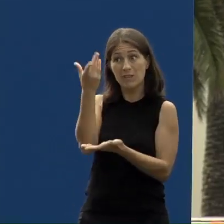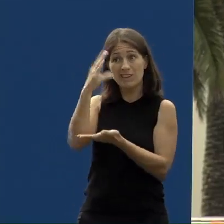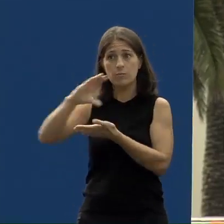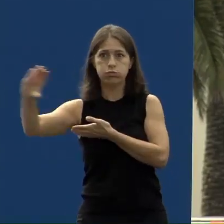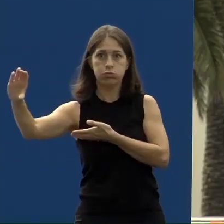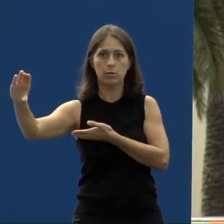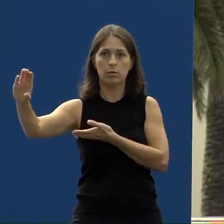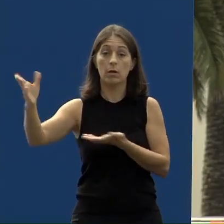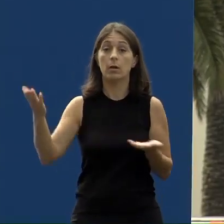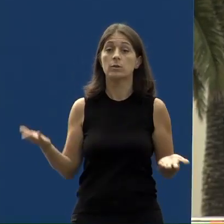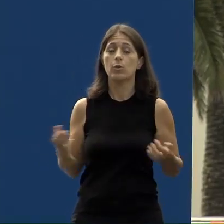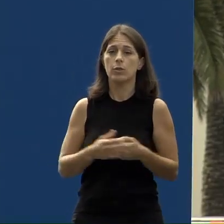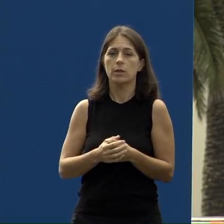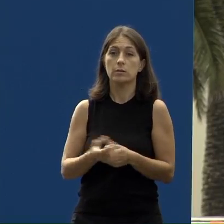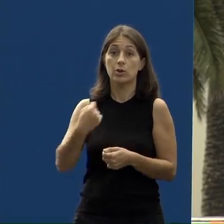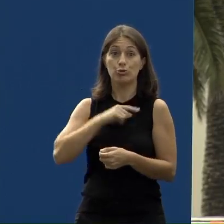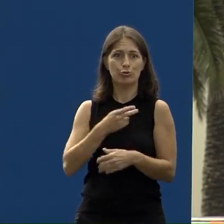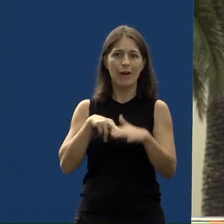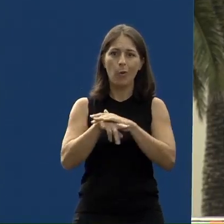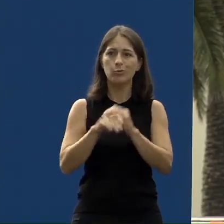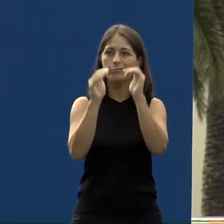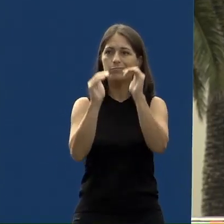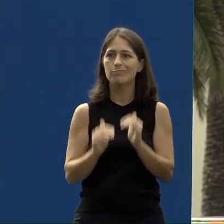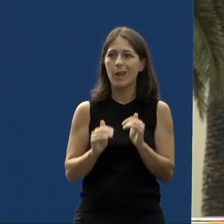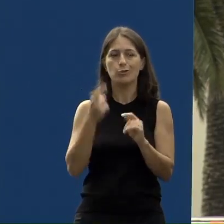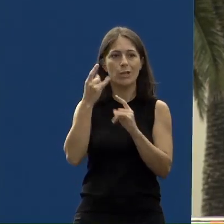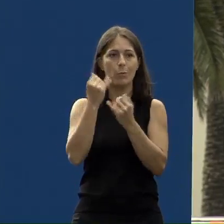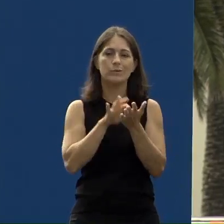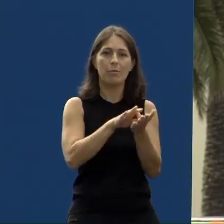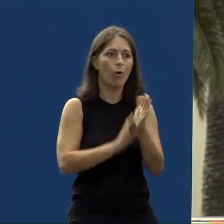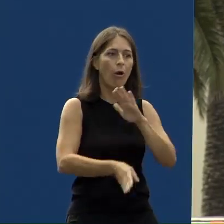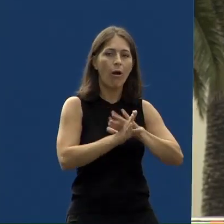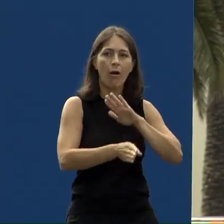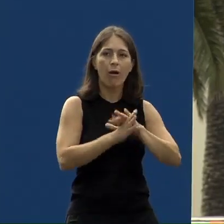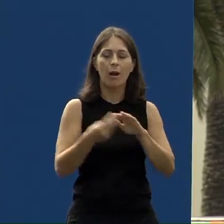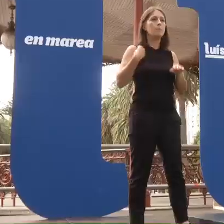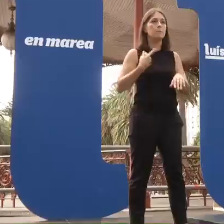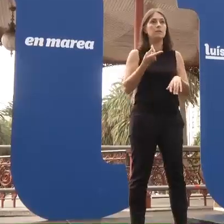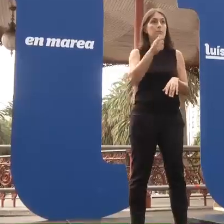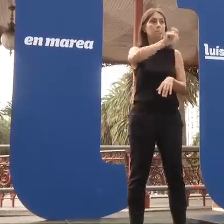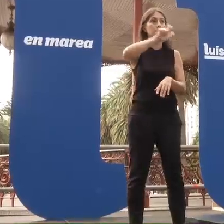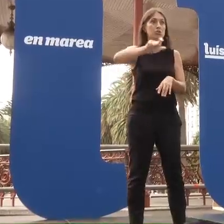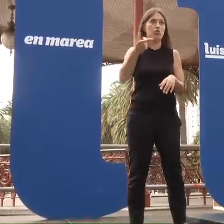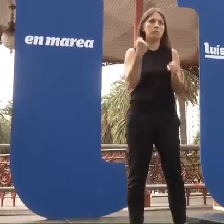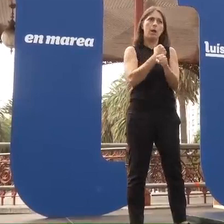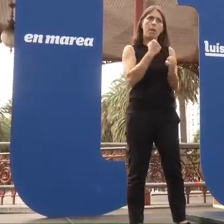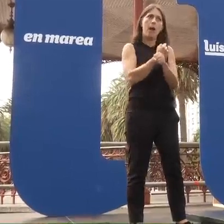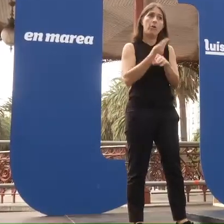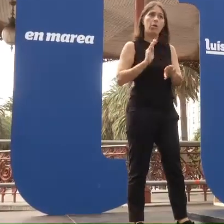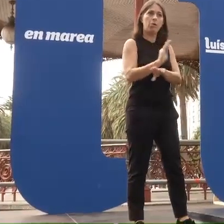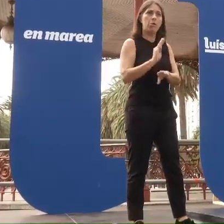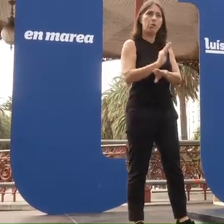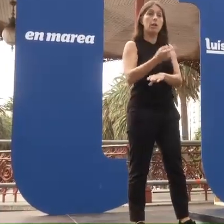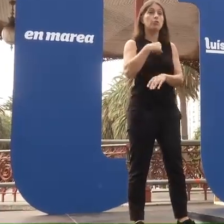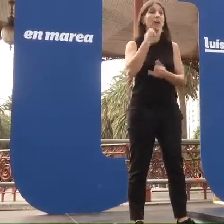empresas. E, polo tanto, temos menos recursos para prestar o servicio e menos recursos para pagarlle a xente que presta o servicio. Co cal, o único